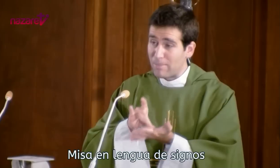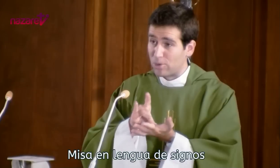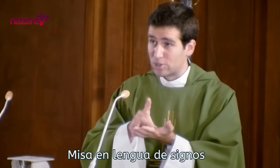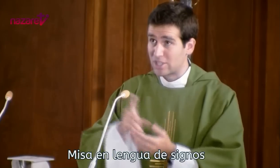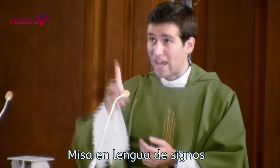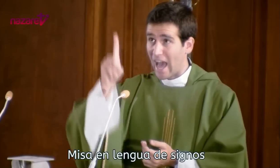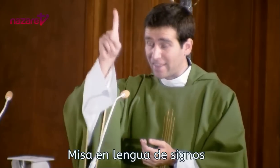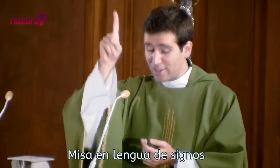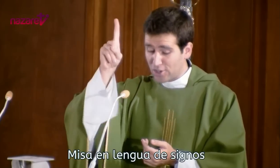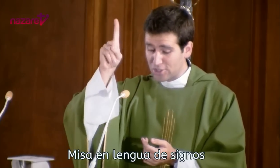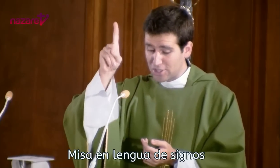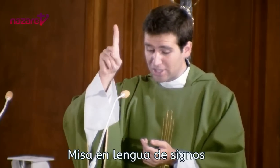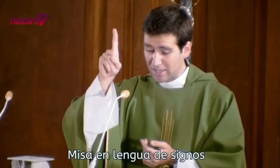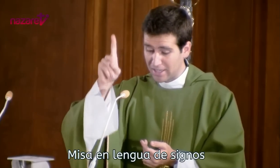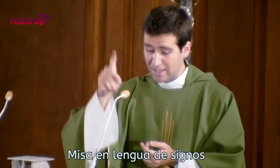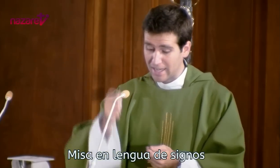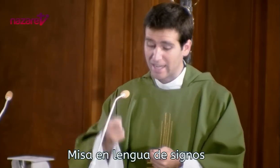Sirvamos a Dios